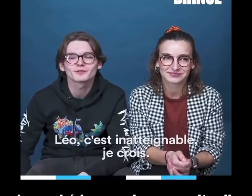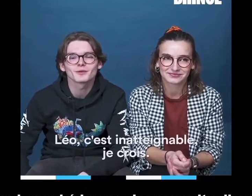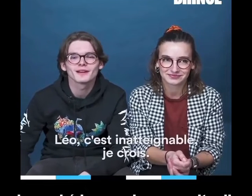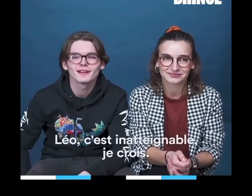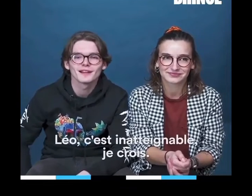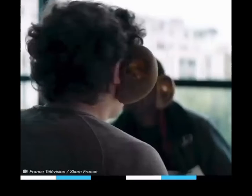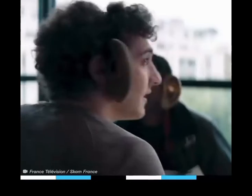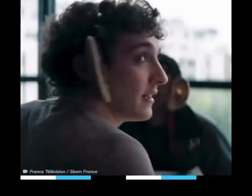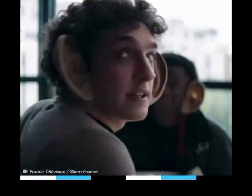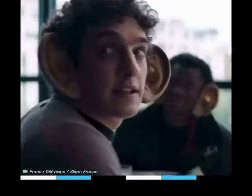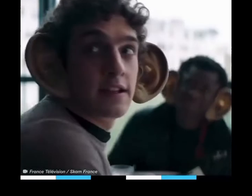crois.